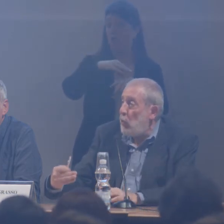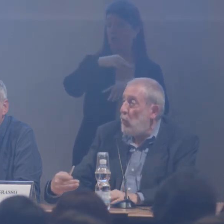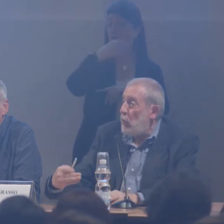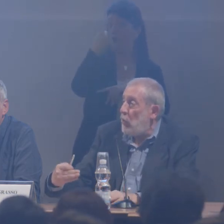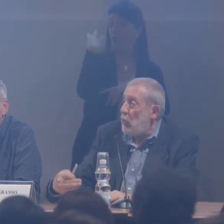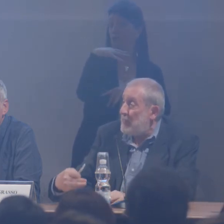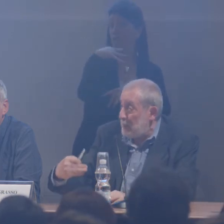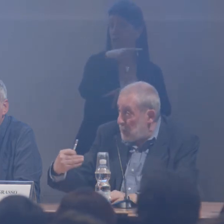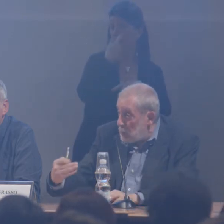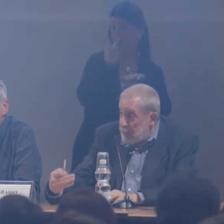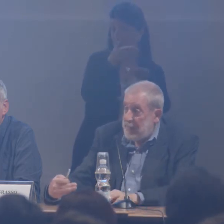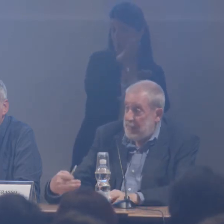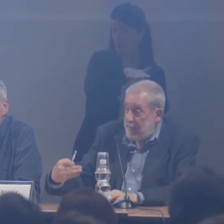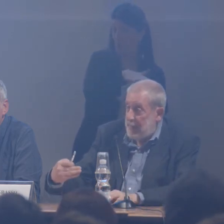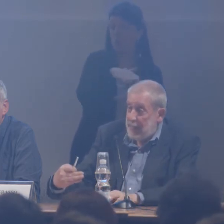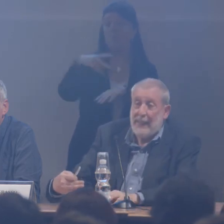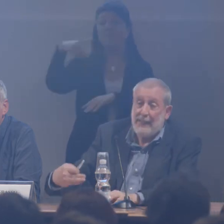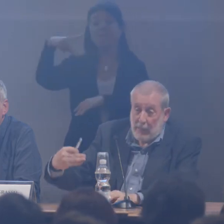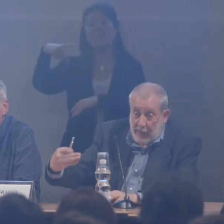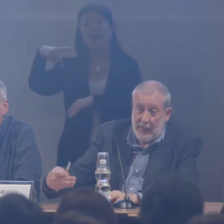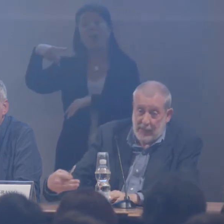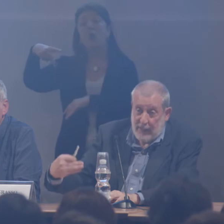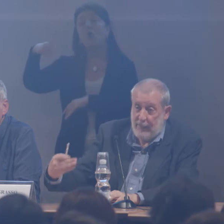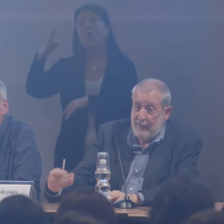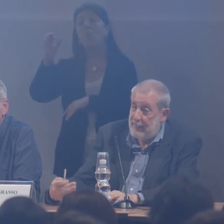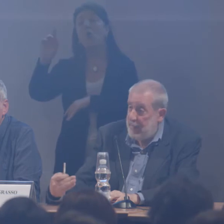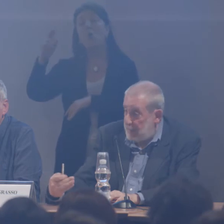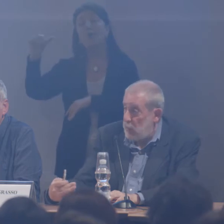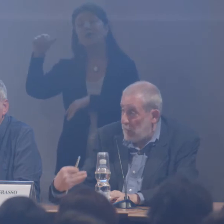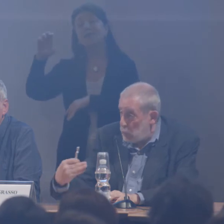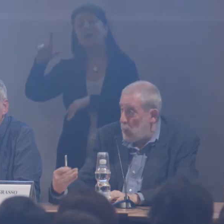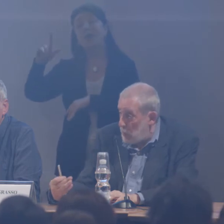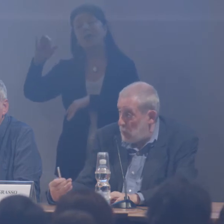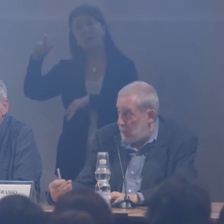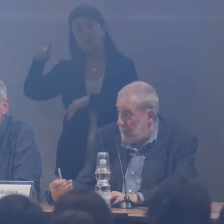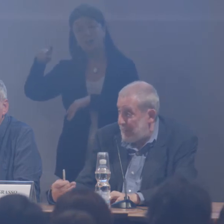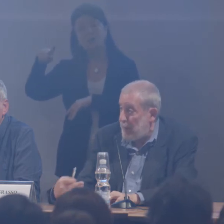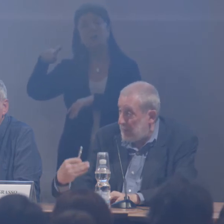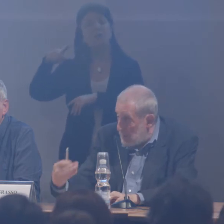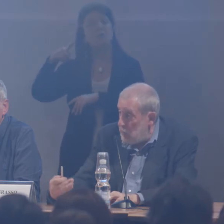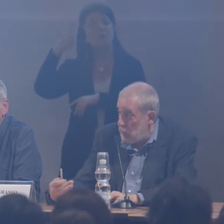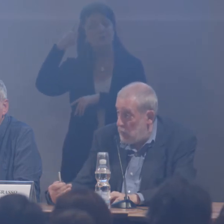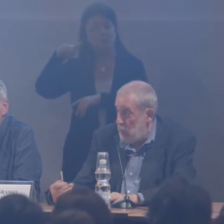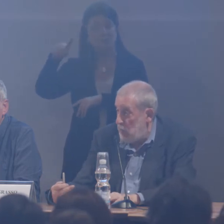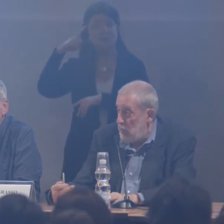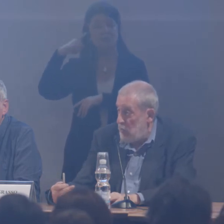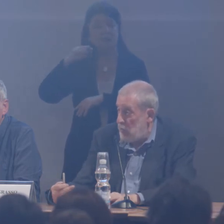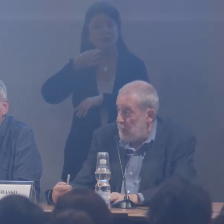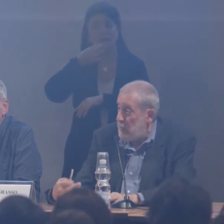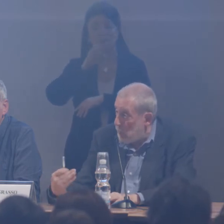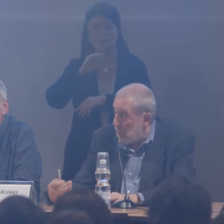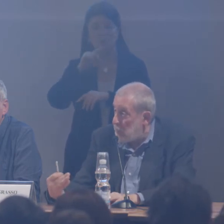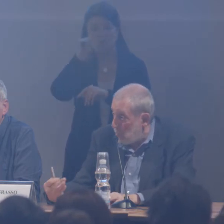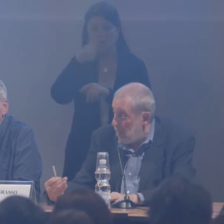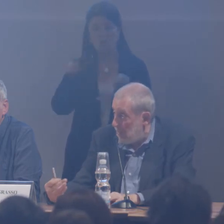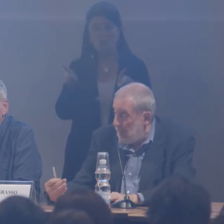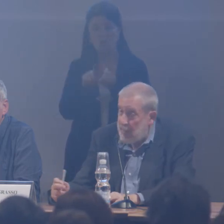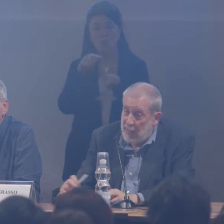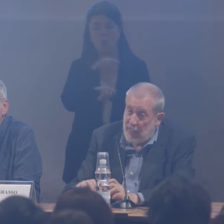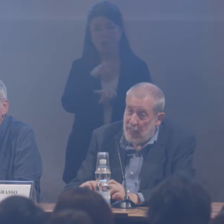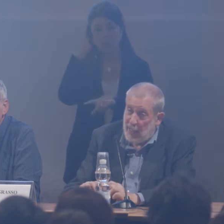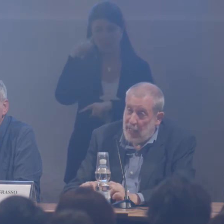andò consapevolmente e lentamente verso la sua morte, sapendo di dover